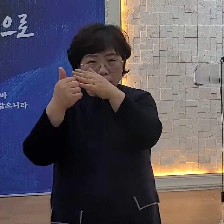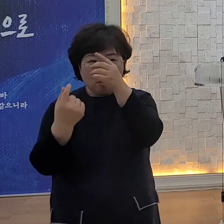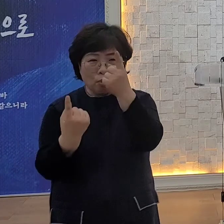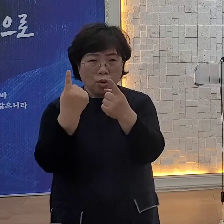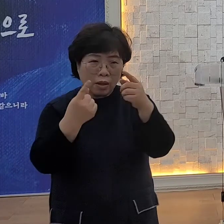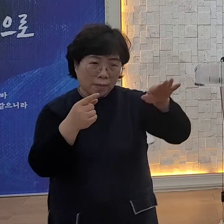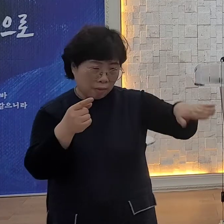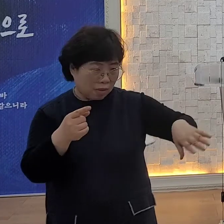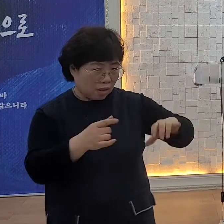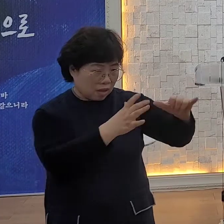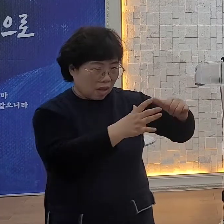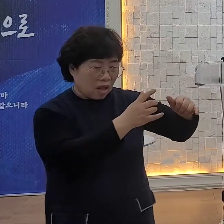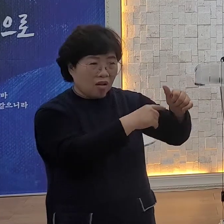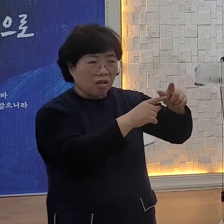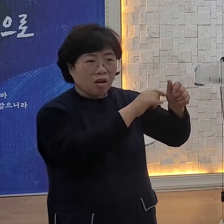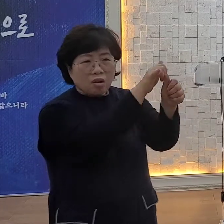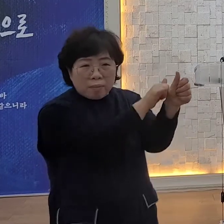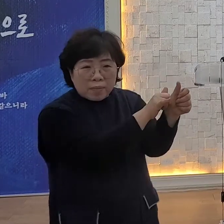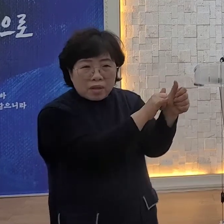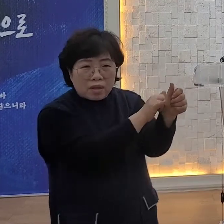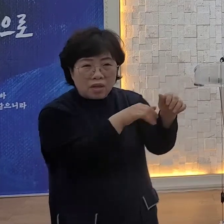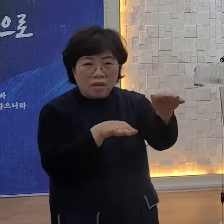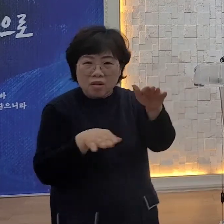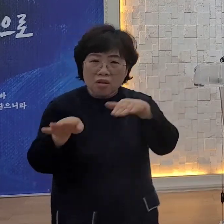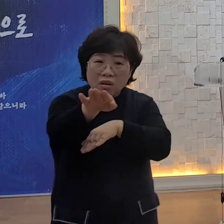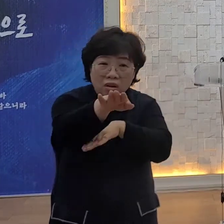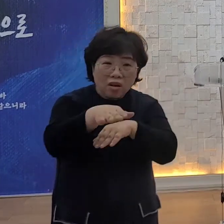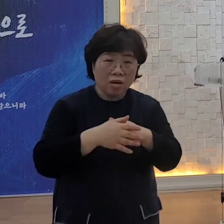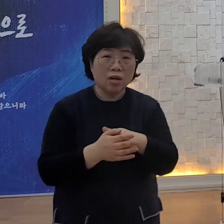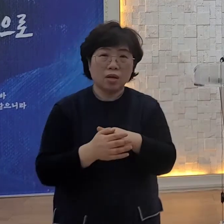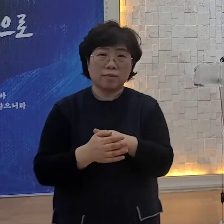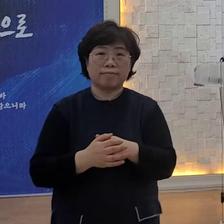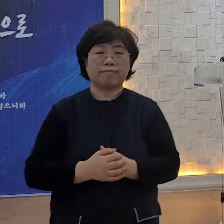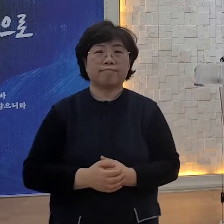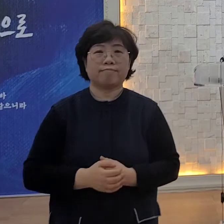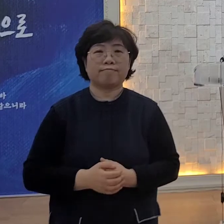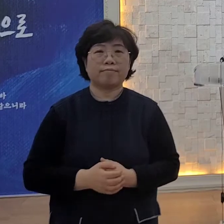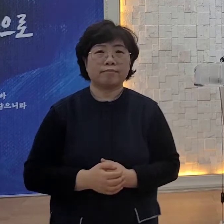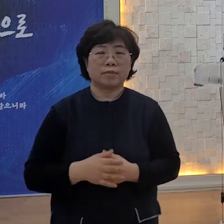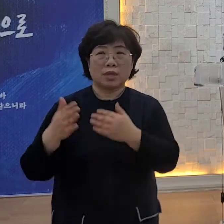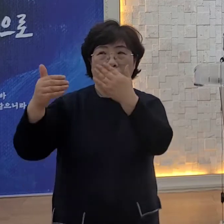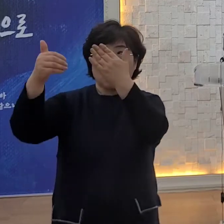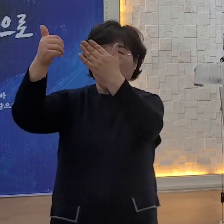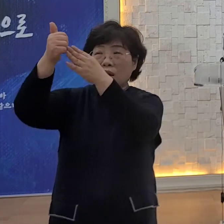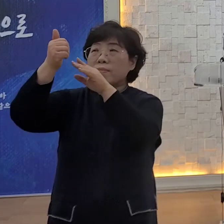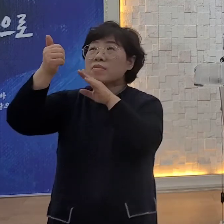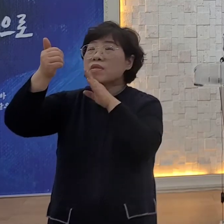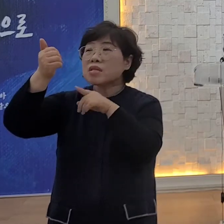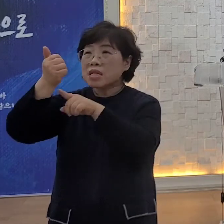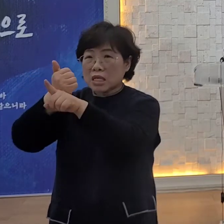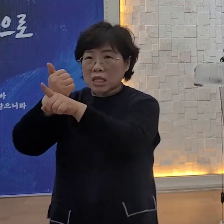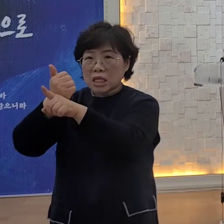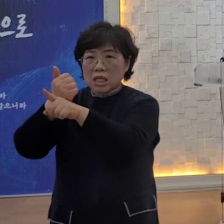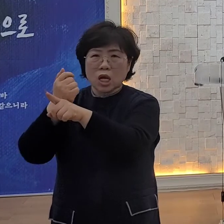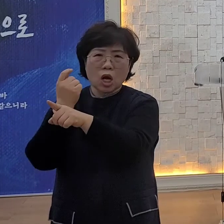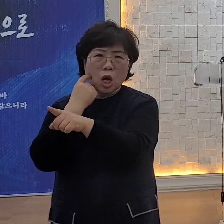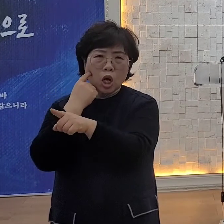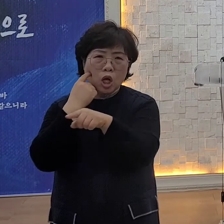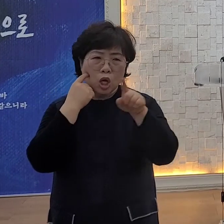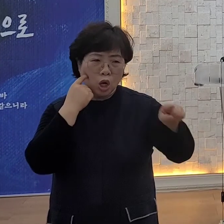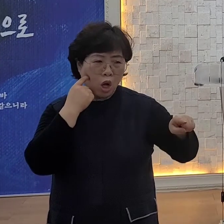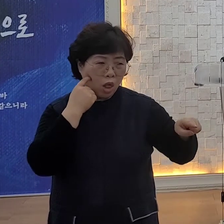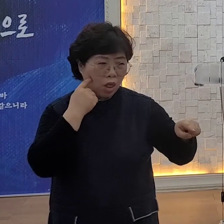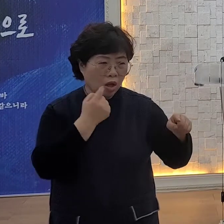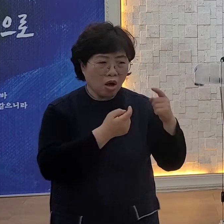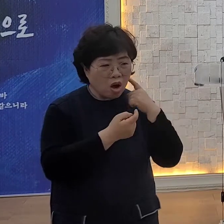이 순리를 영리로 바꾼 중요한 첫 부분인데 하나님의 진리를 거짓 것으로